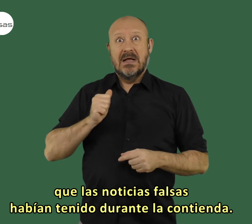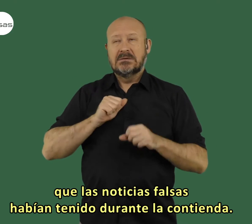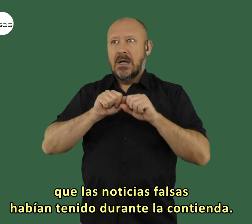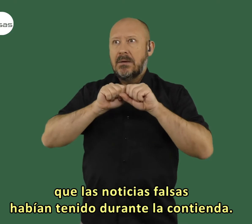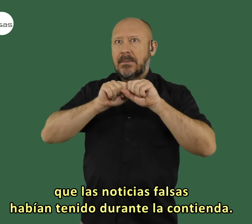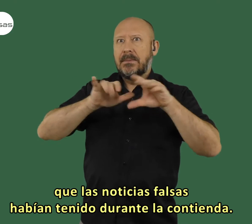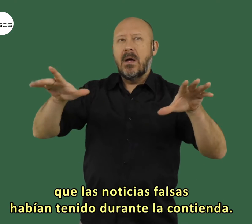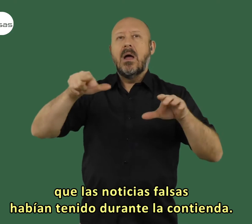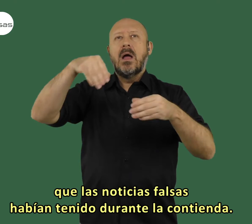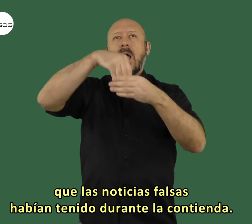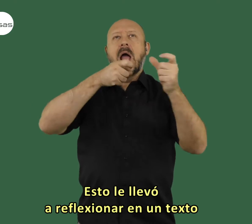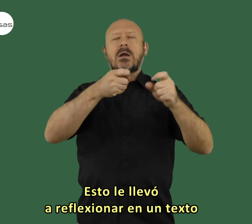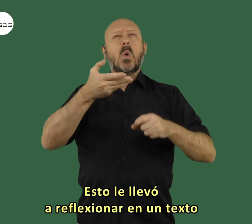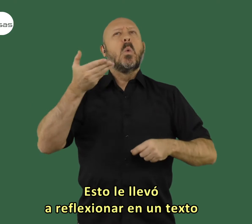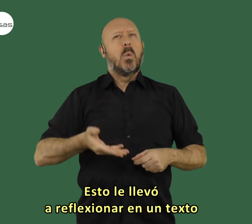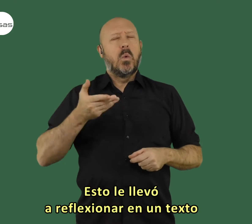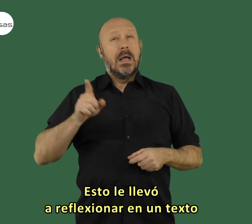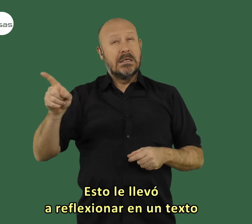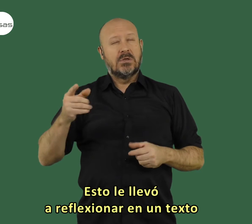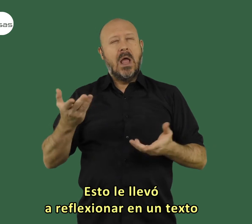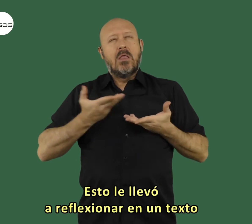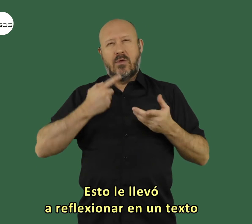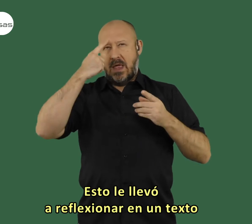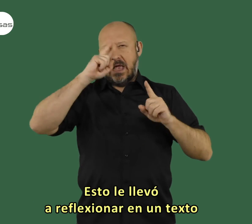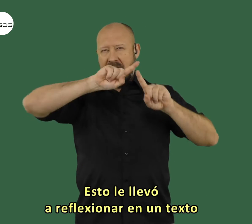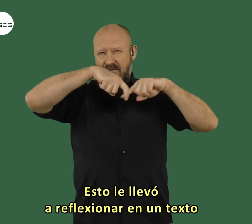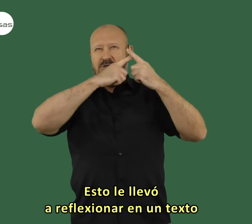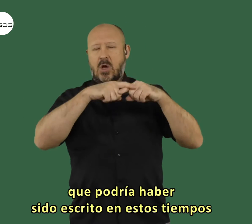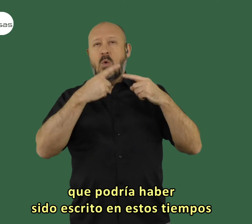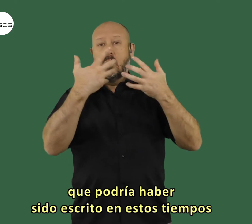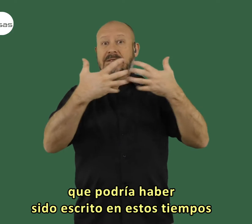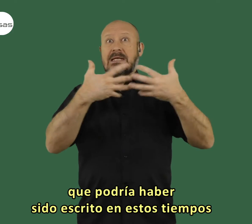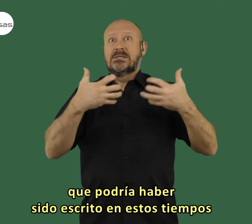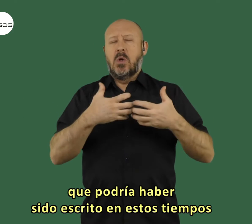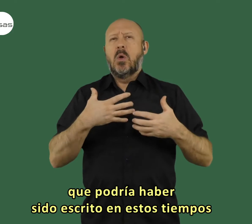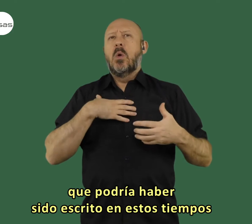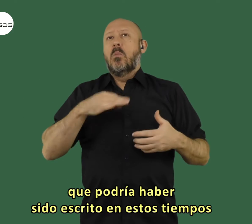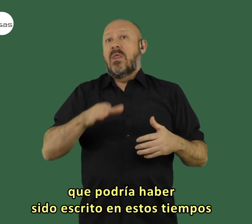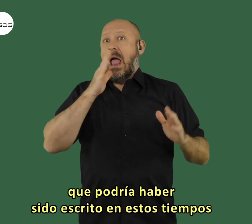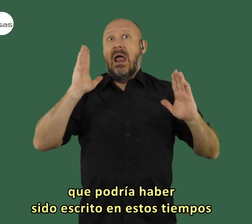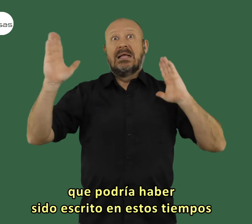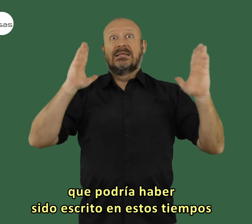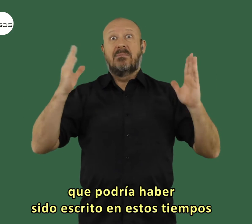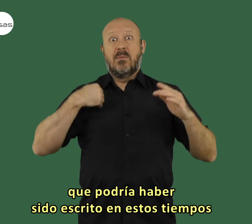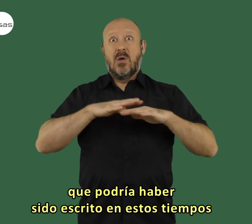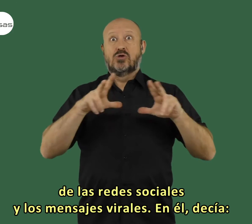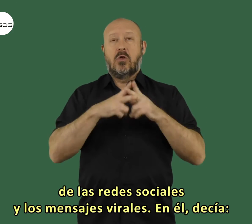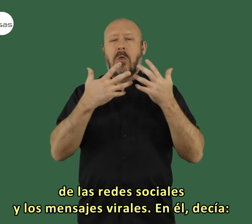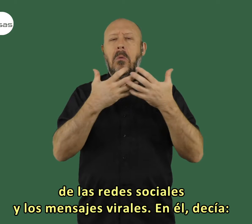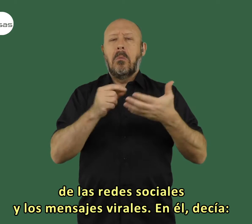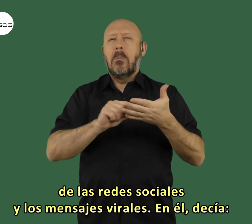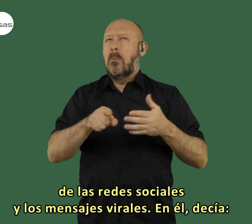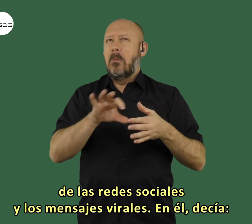habían tenido durante la contienda. Esto le llevó a reflexionar en un texto que podría haber sido escrito en estos tiempos de las